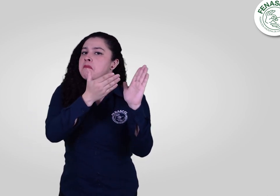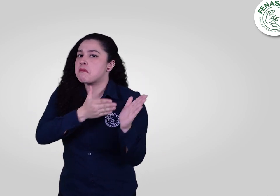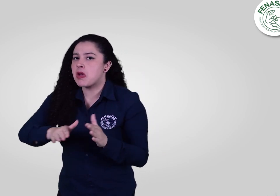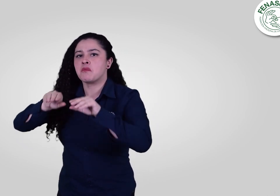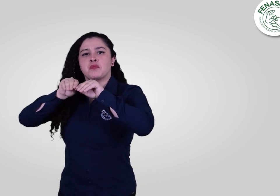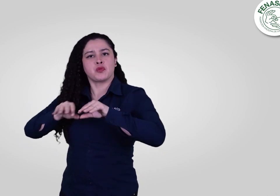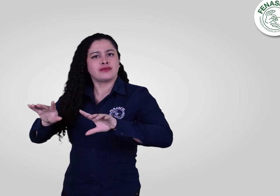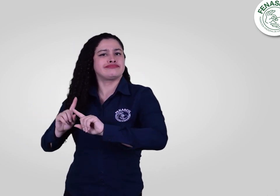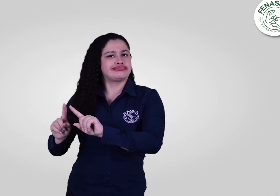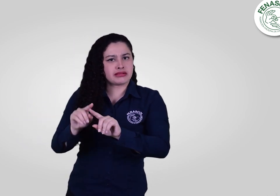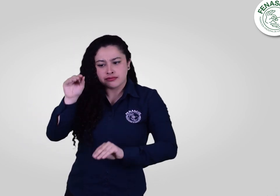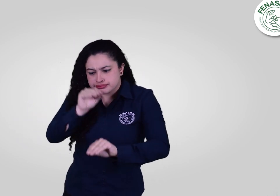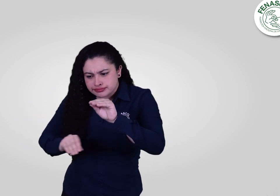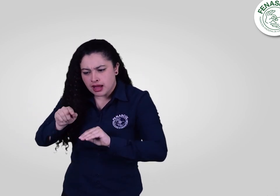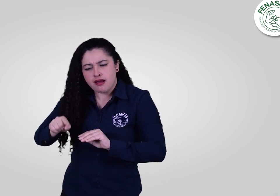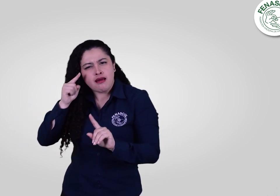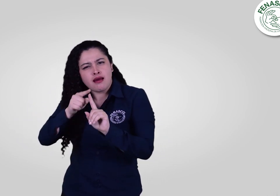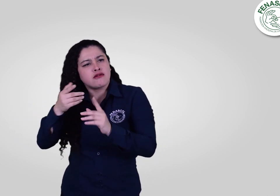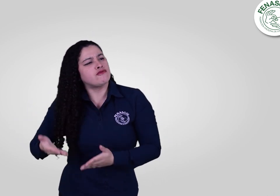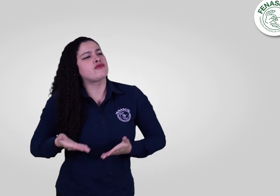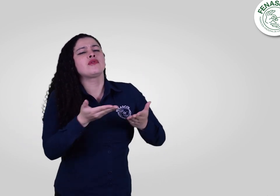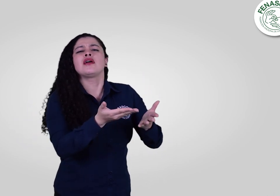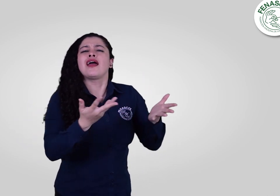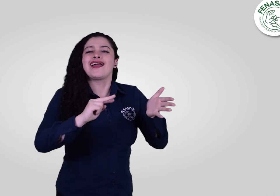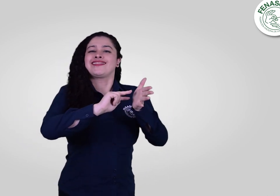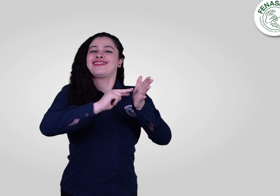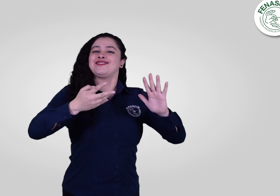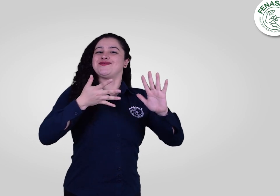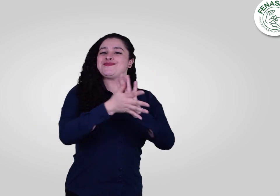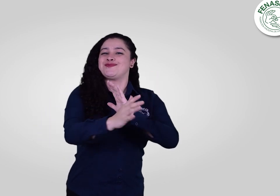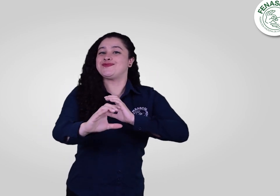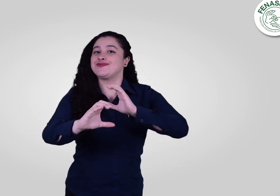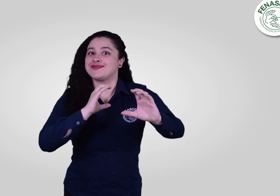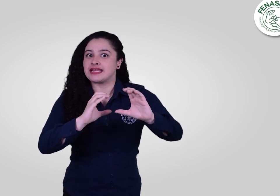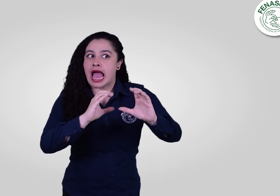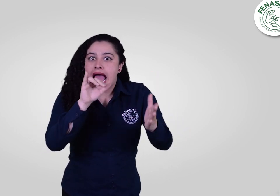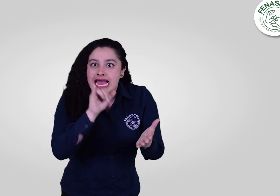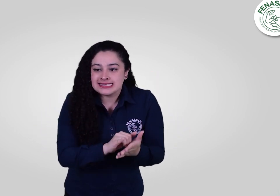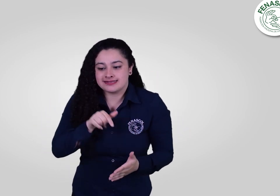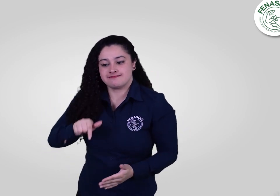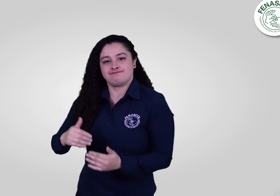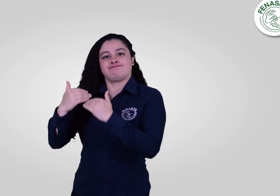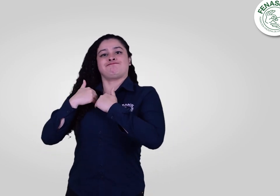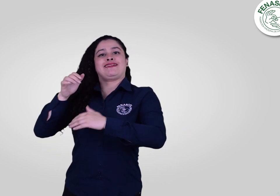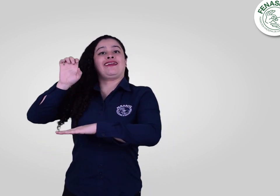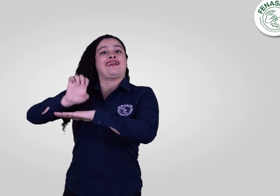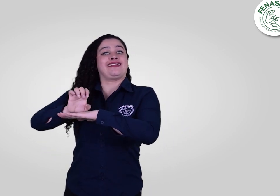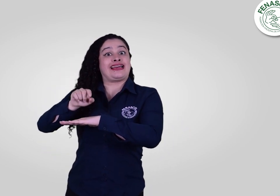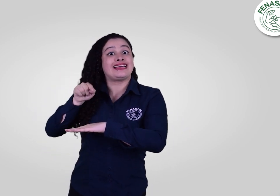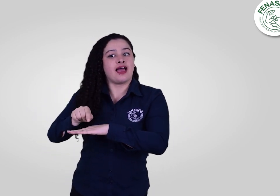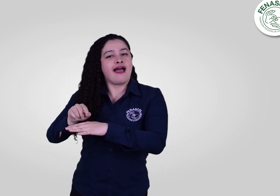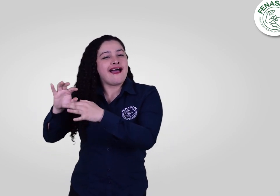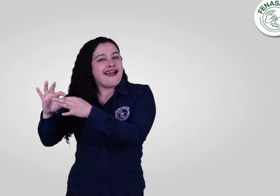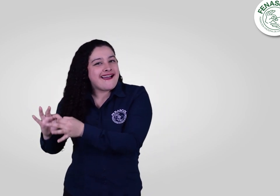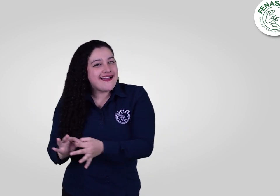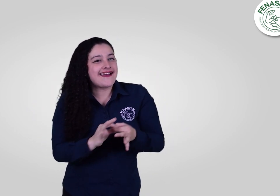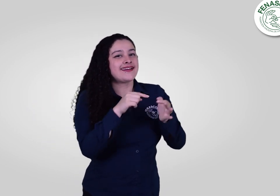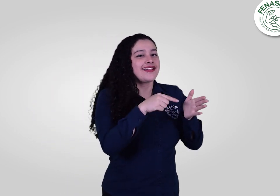proyectos del sector de las tecnologías de la información y las comunicaciones en concordancia con el anterior